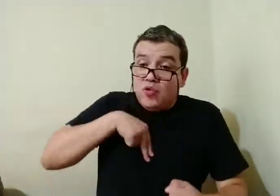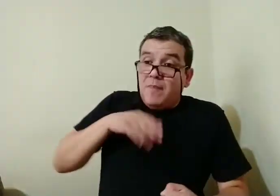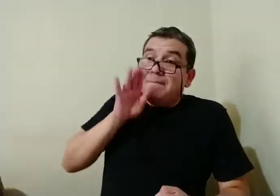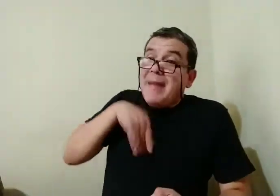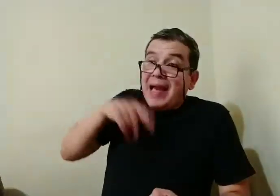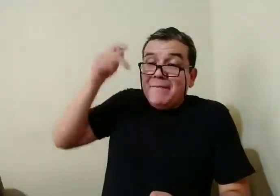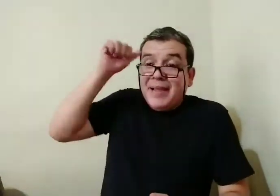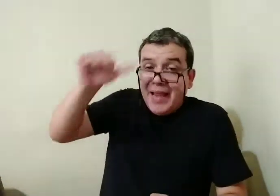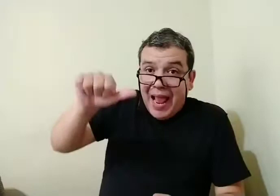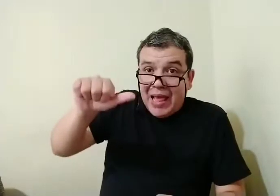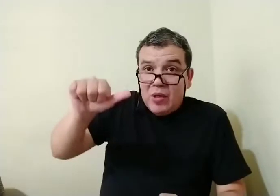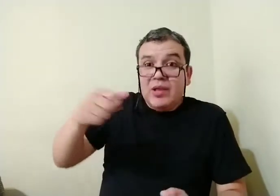inmundicia.